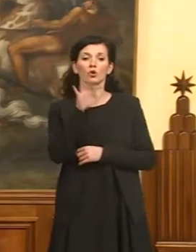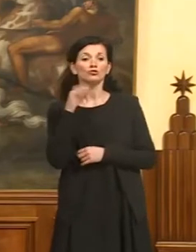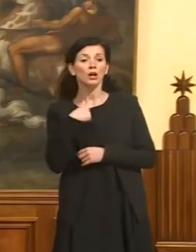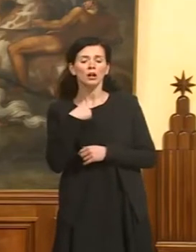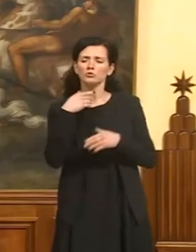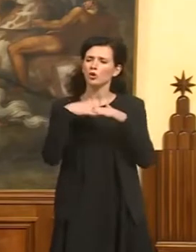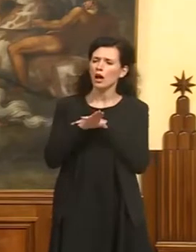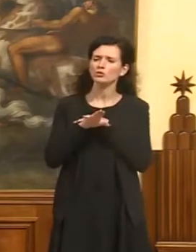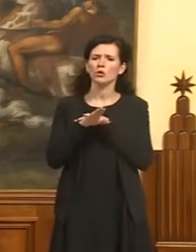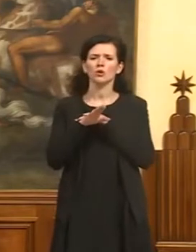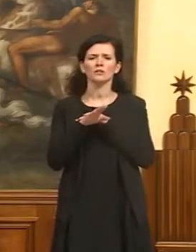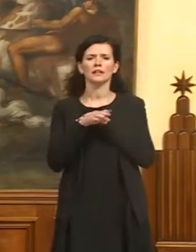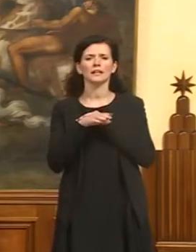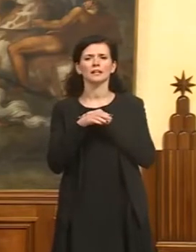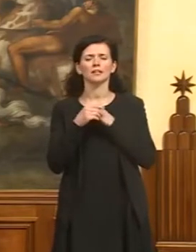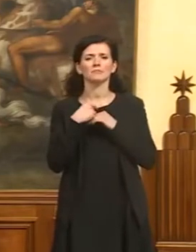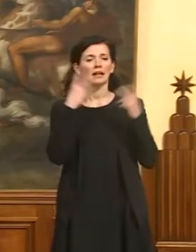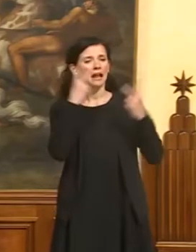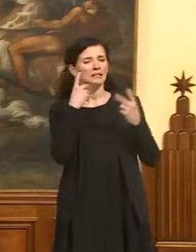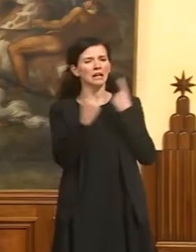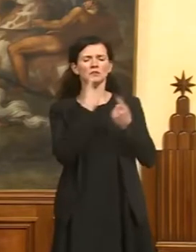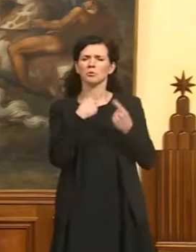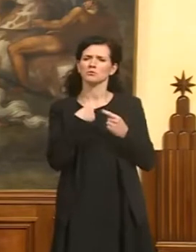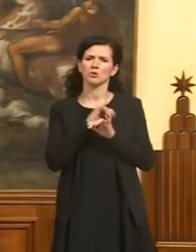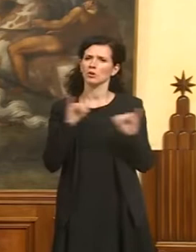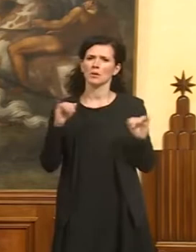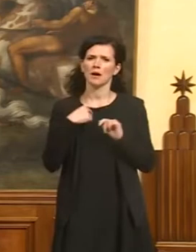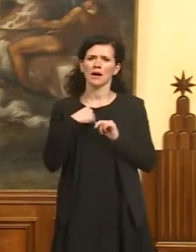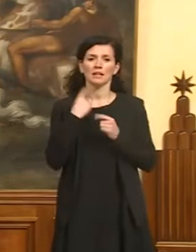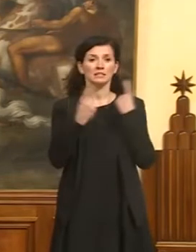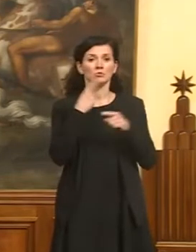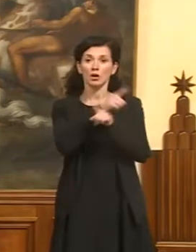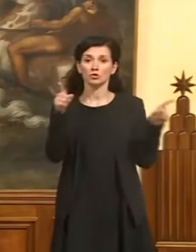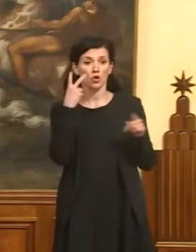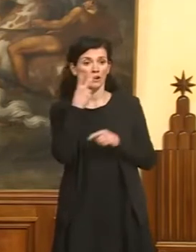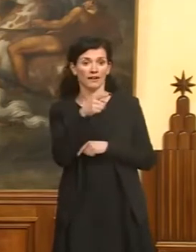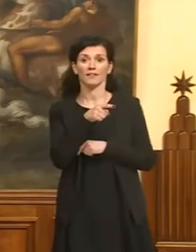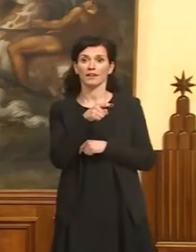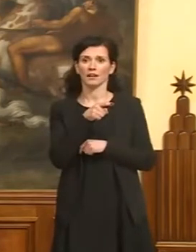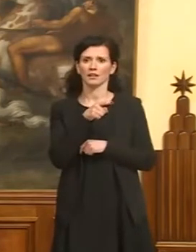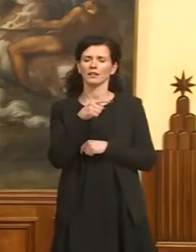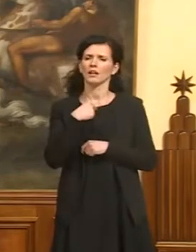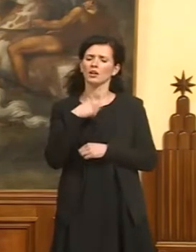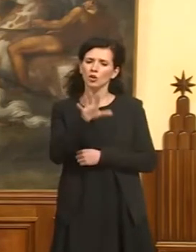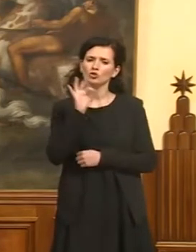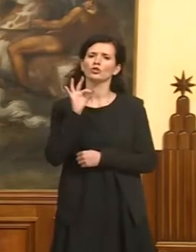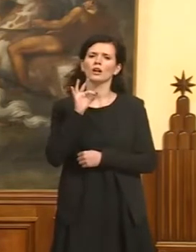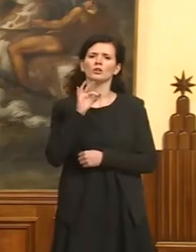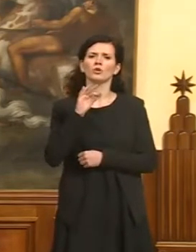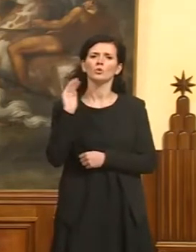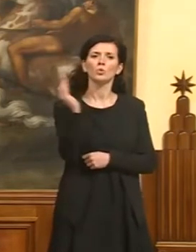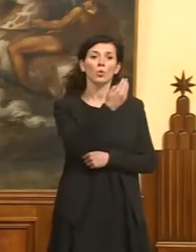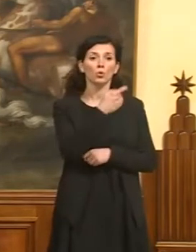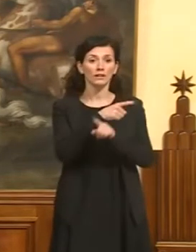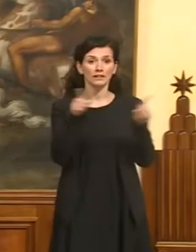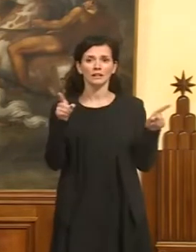continuano con un maggior sforzo, soprattutto in questa circostanza. Come diceva appunto lo stesso Presidente del